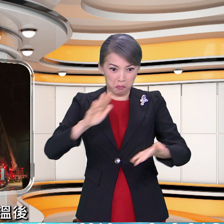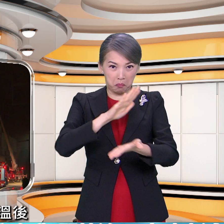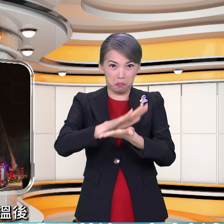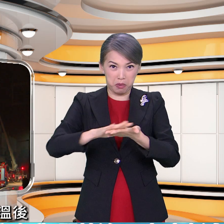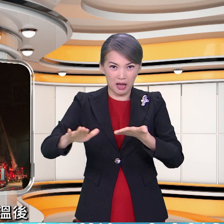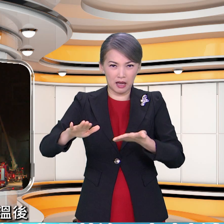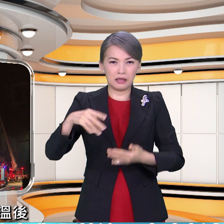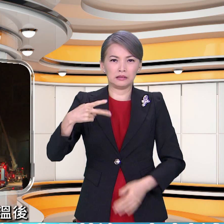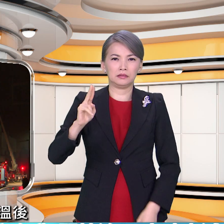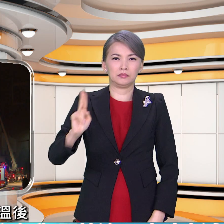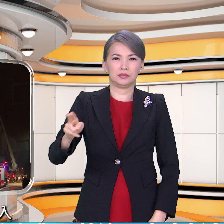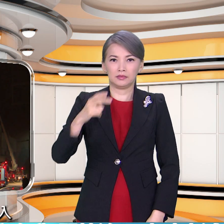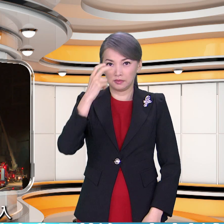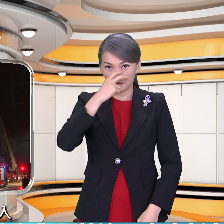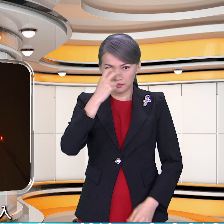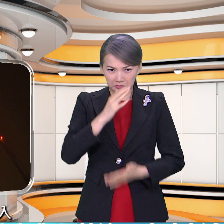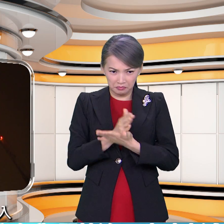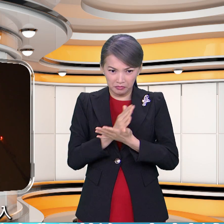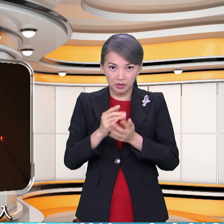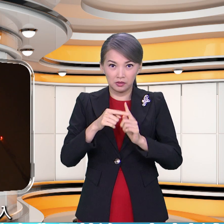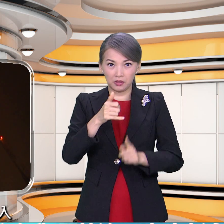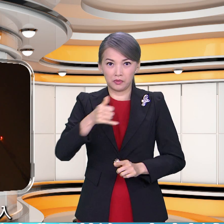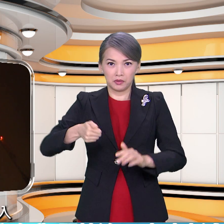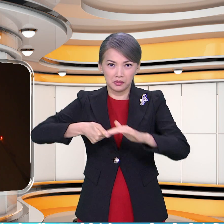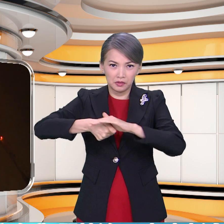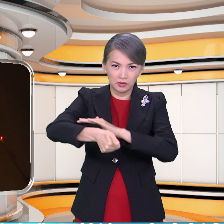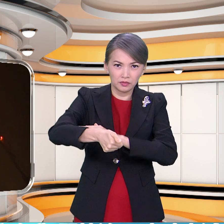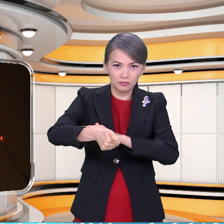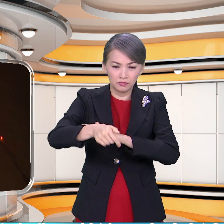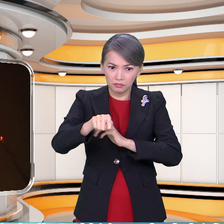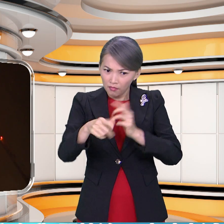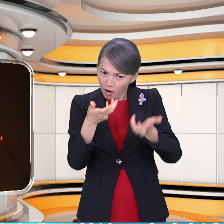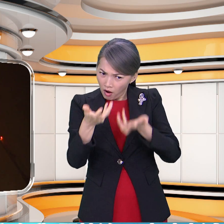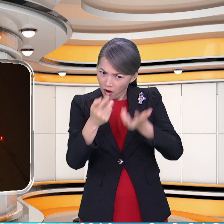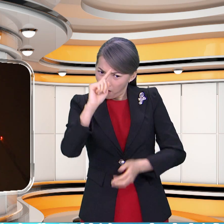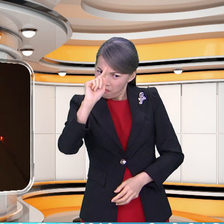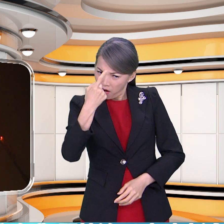到火场降温之后，建设人员才能够进入调查起火原因。